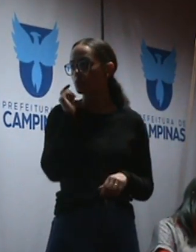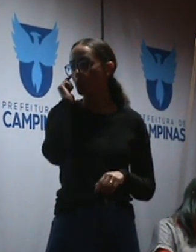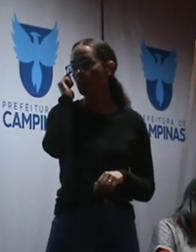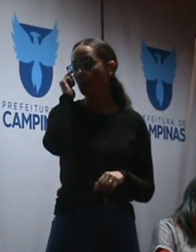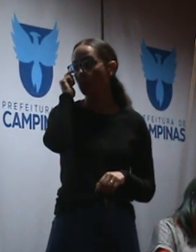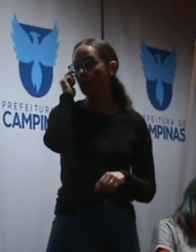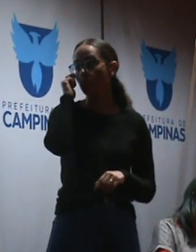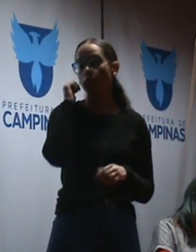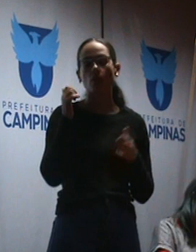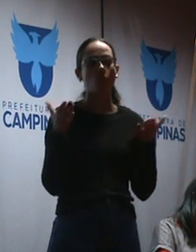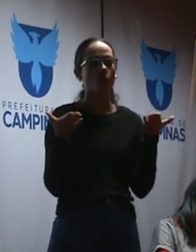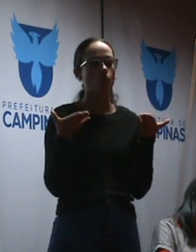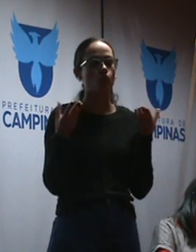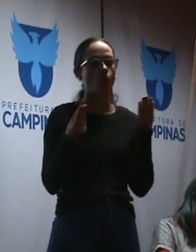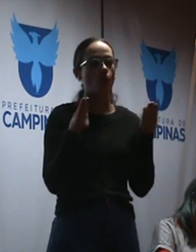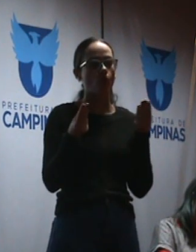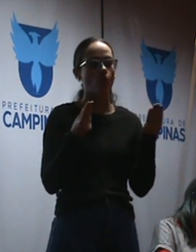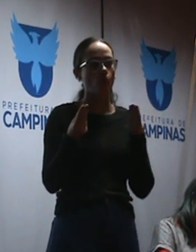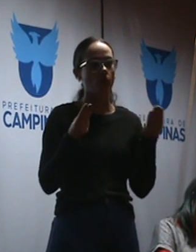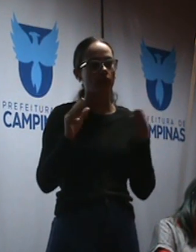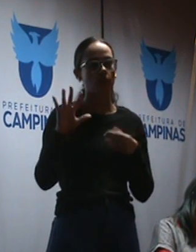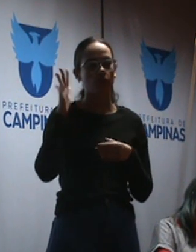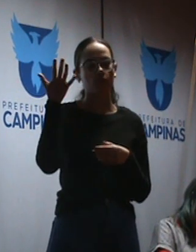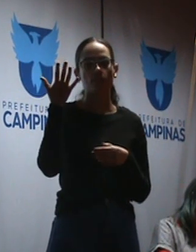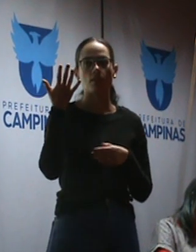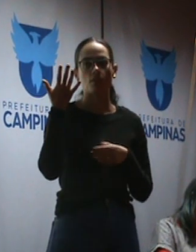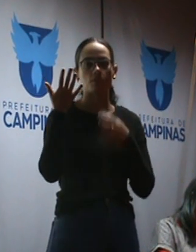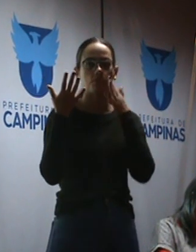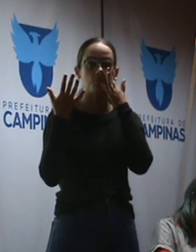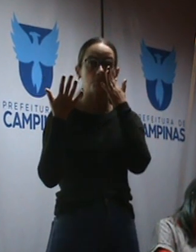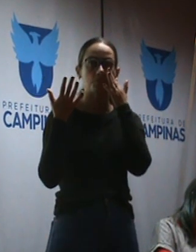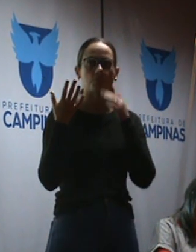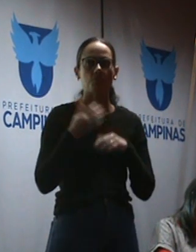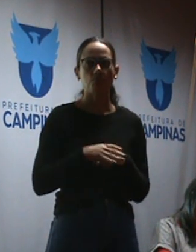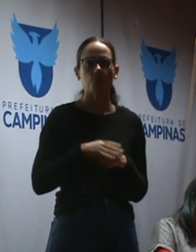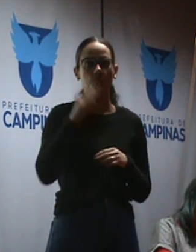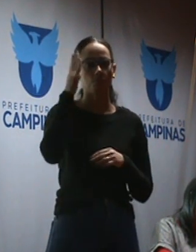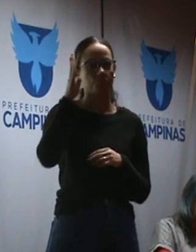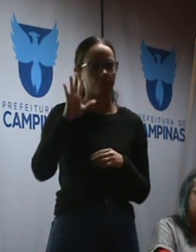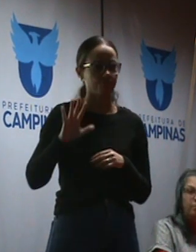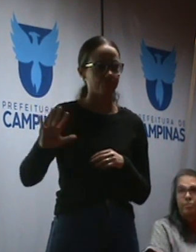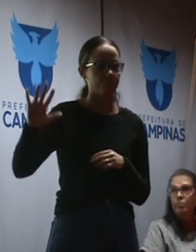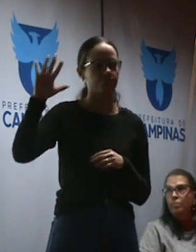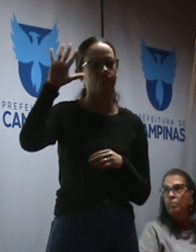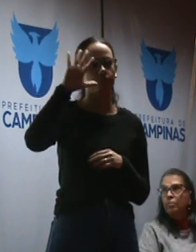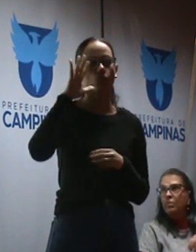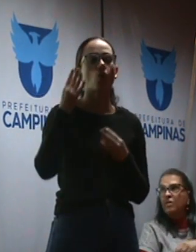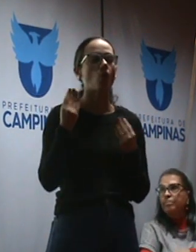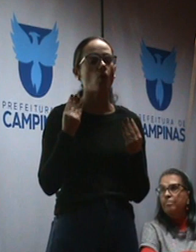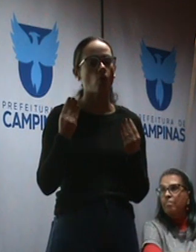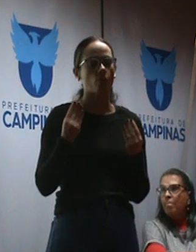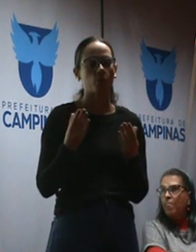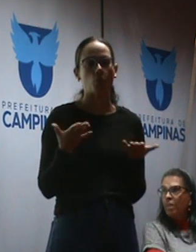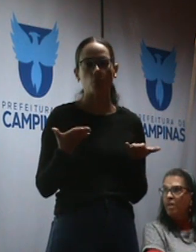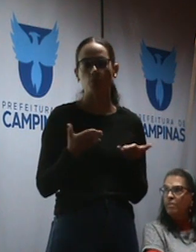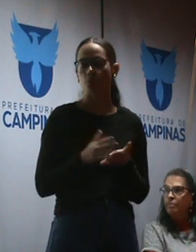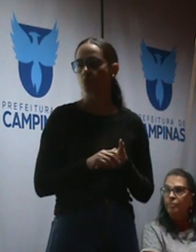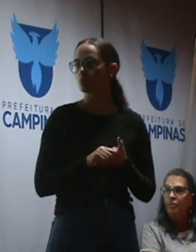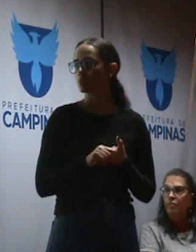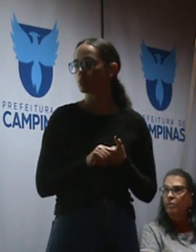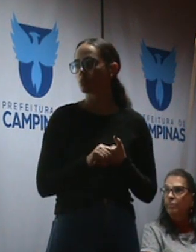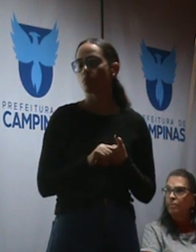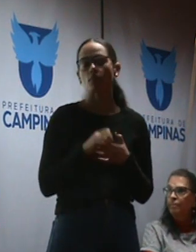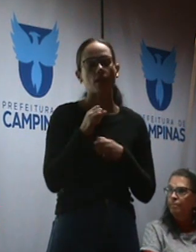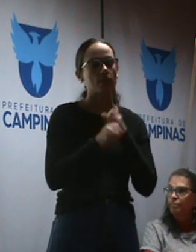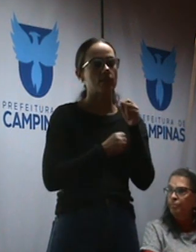Então, qual que é a situação epidemiológica que a gente tem hoje em nível nacional? Esse ano, a gente